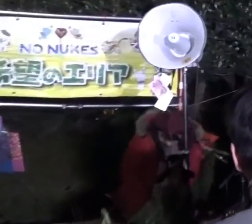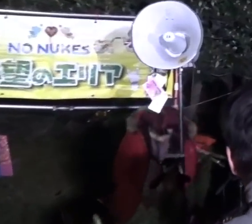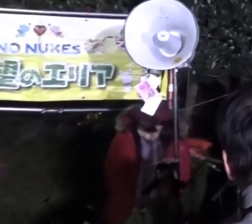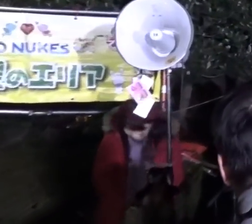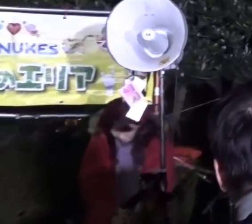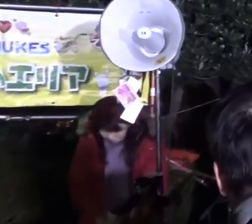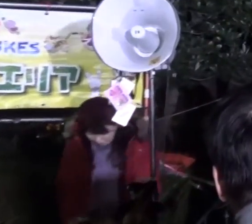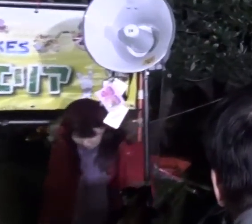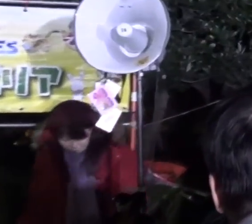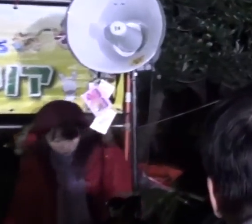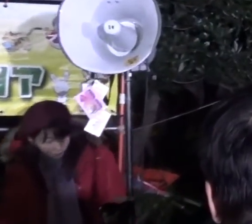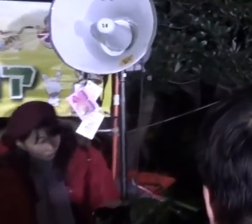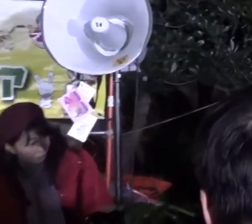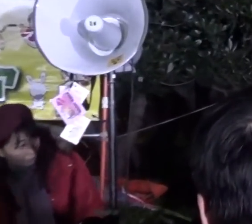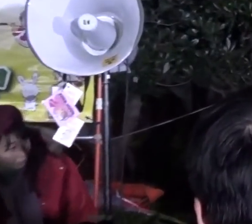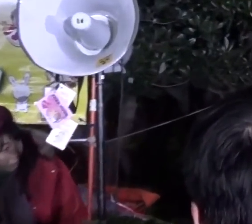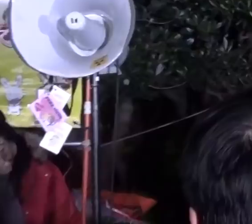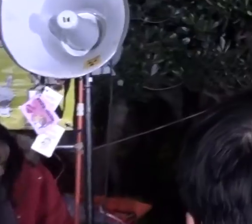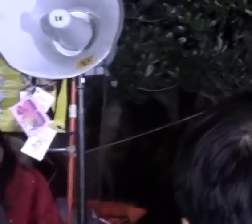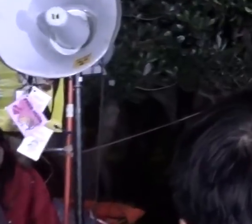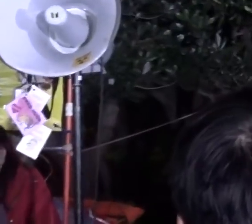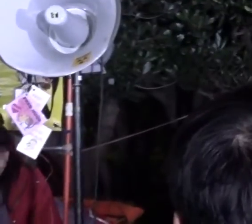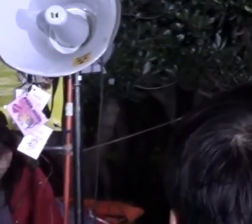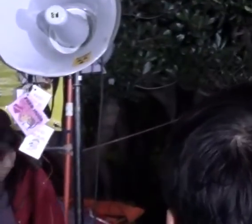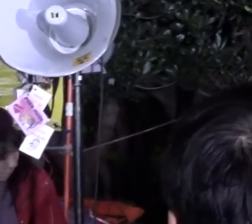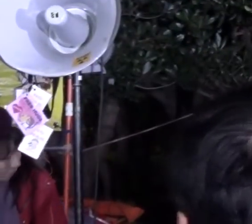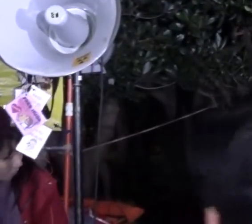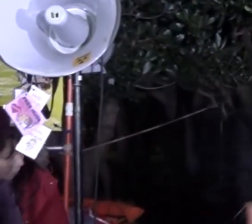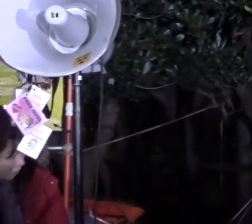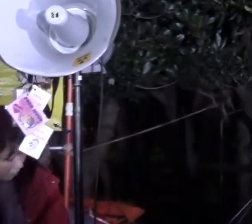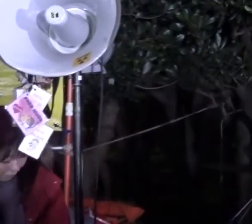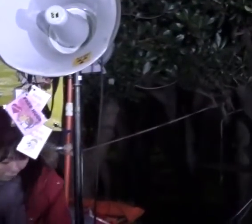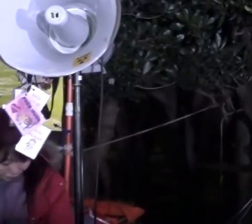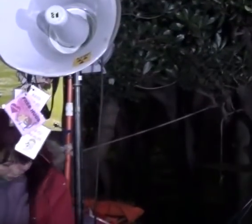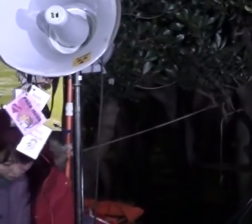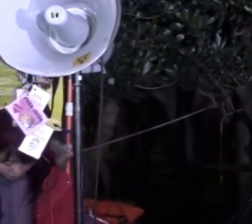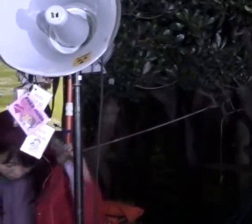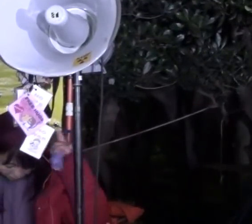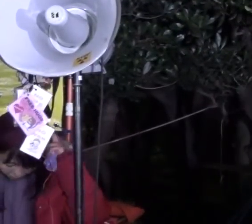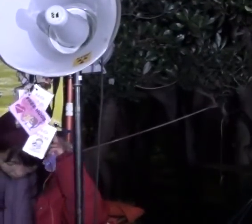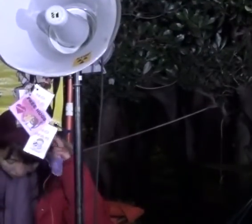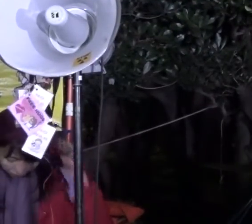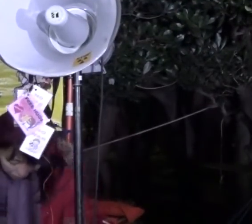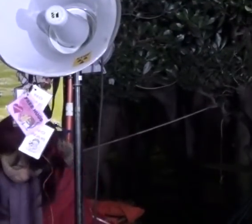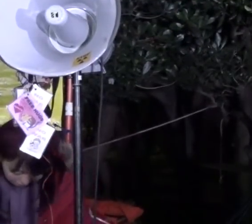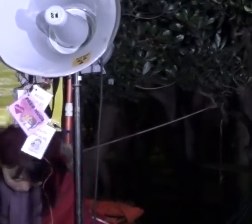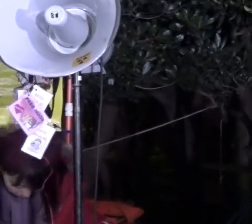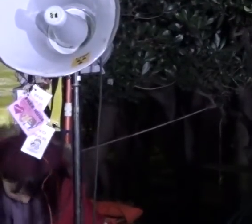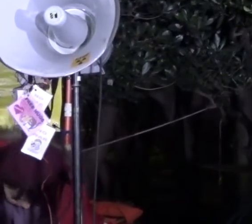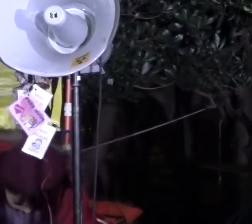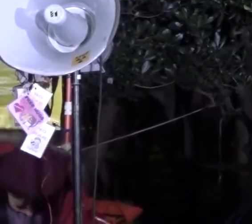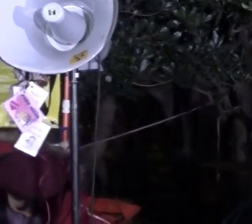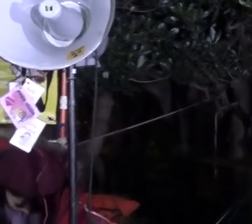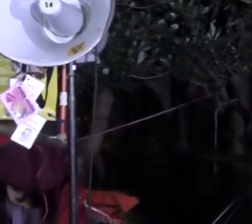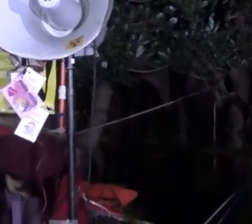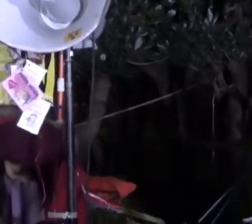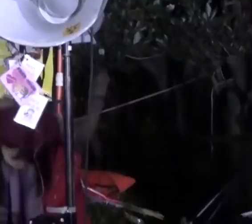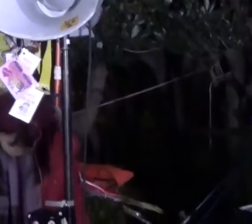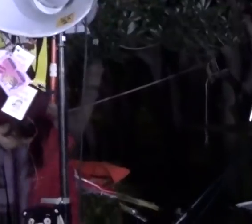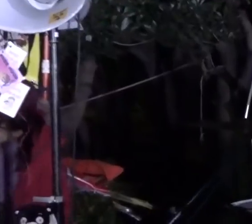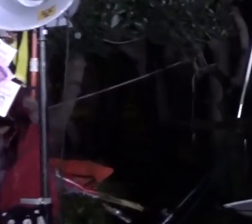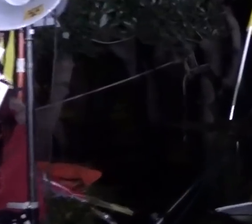電気事業法を改正させまして、改正させて、2025年に、全ての原発を